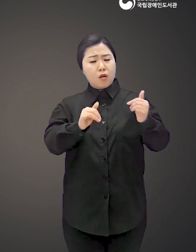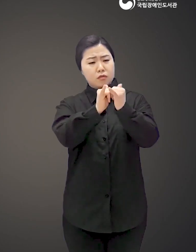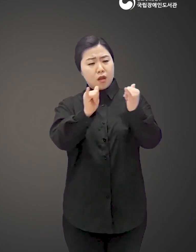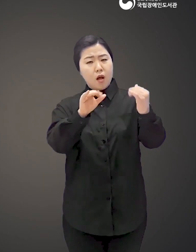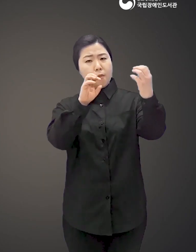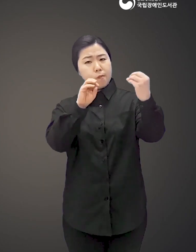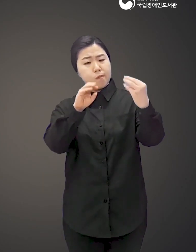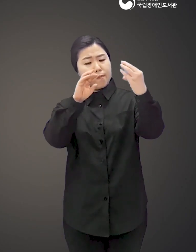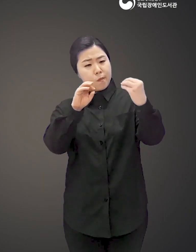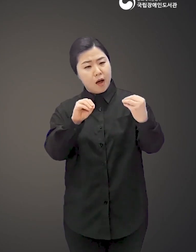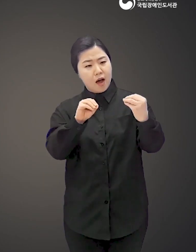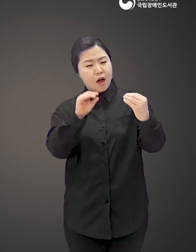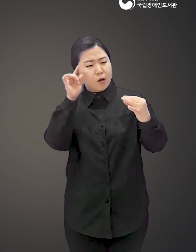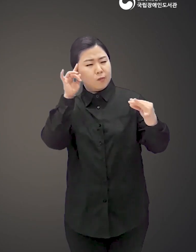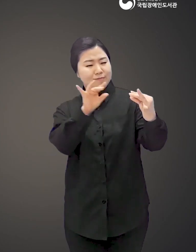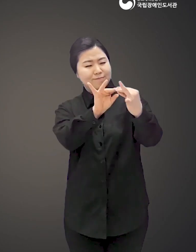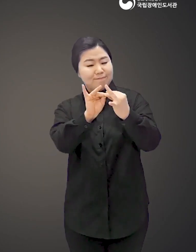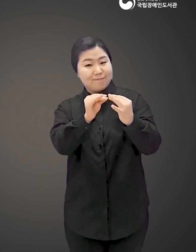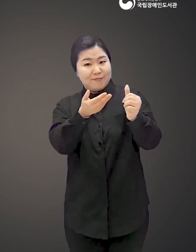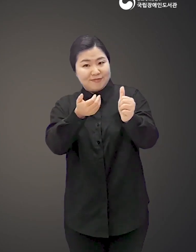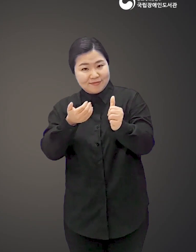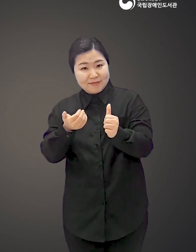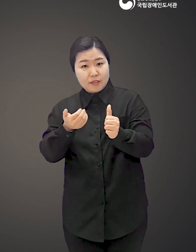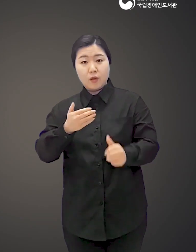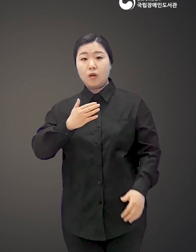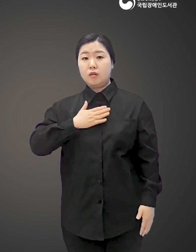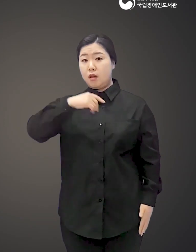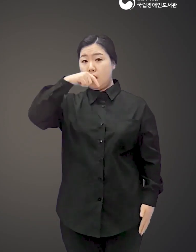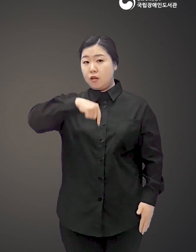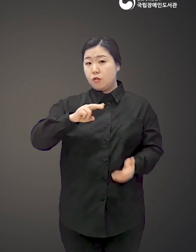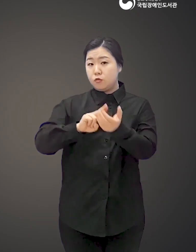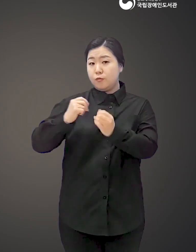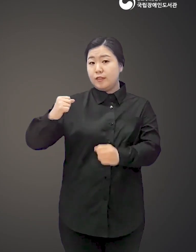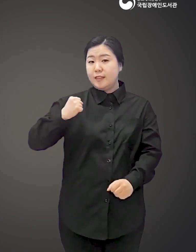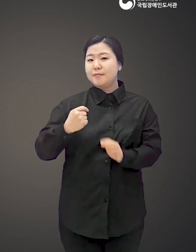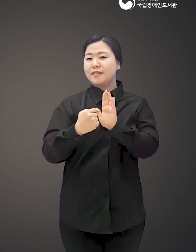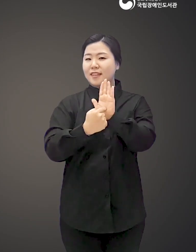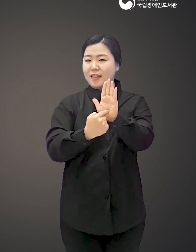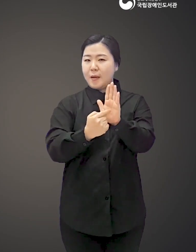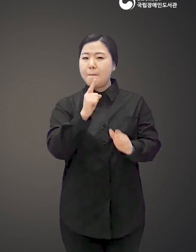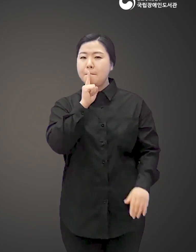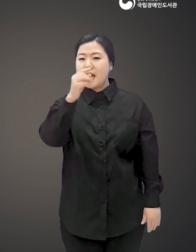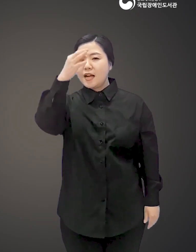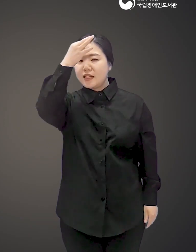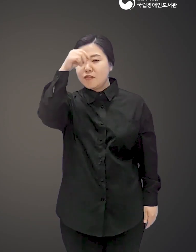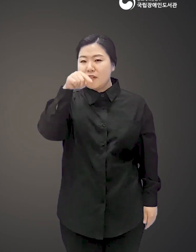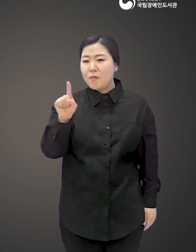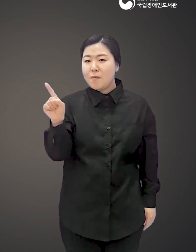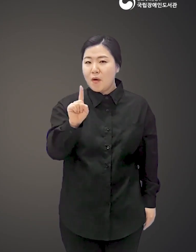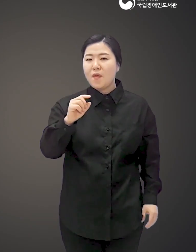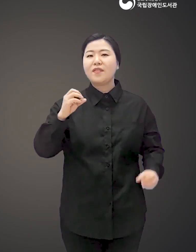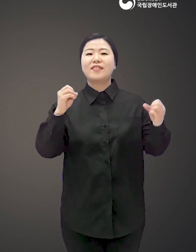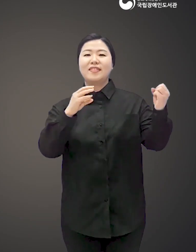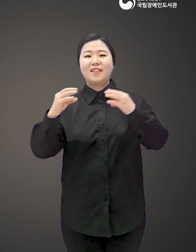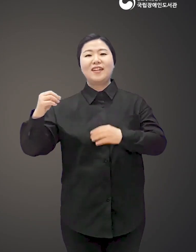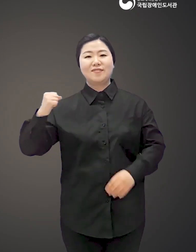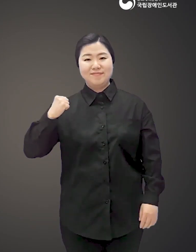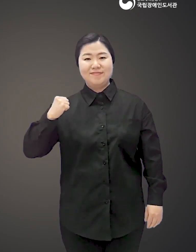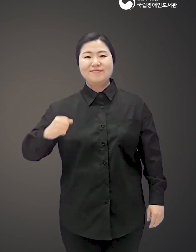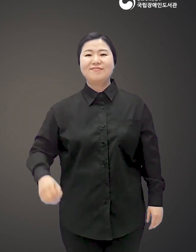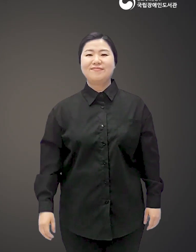관점이 다른 사람을 내 편으로 만들고 내면의 잠재력을 끌어내는 언어의 기술, 대화력.